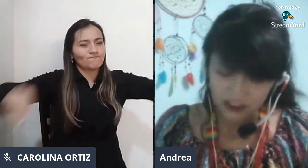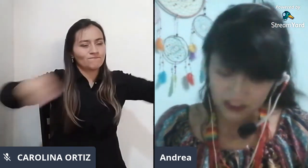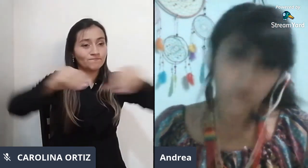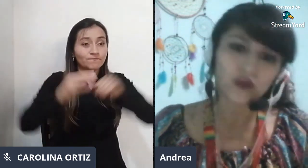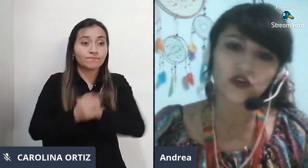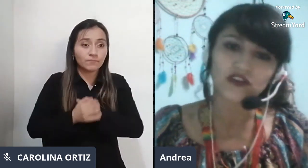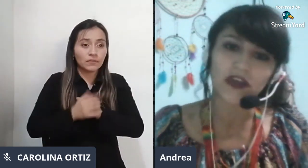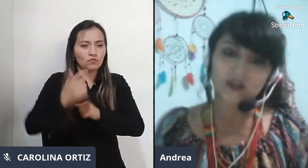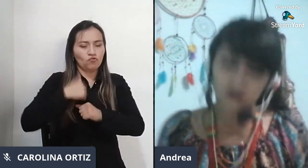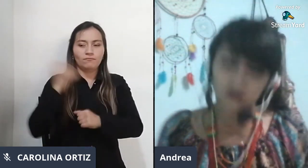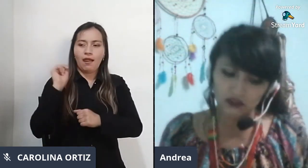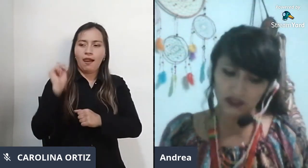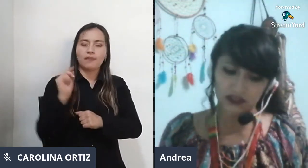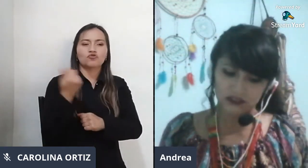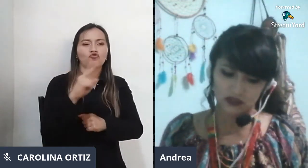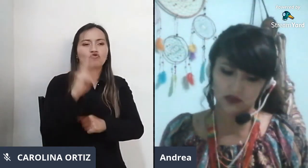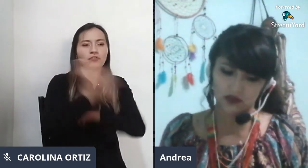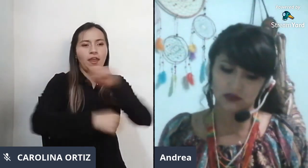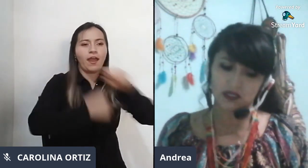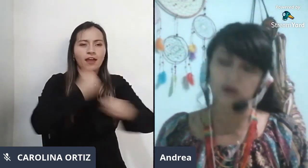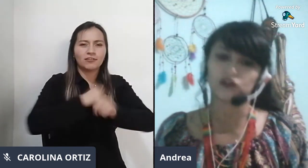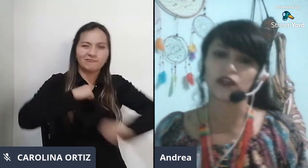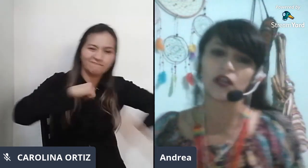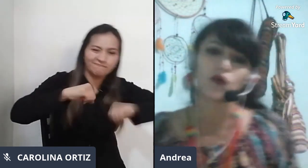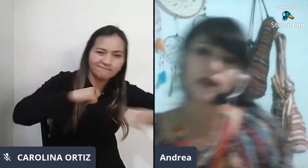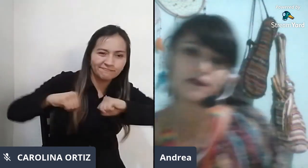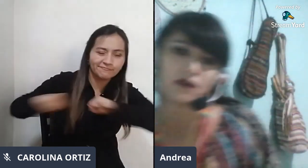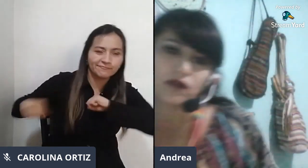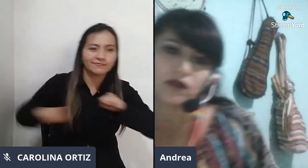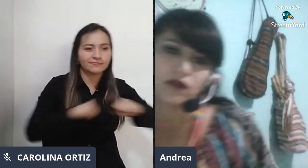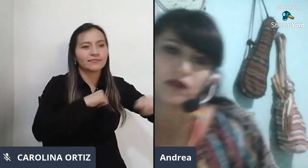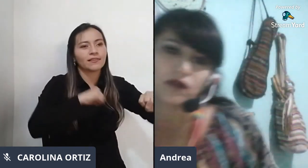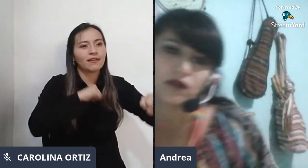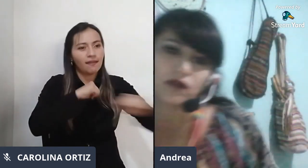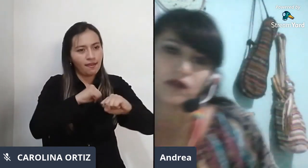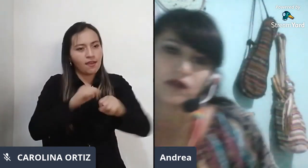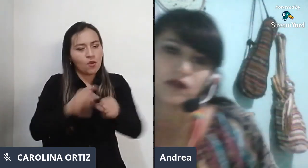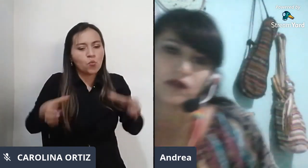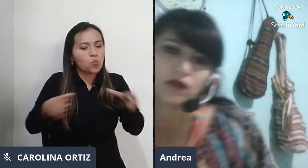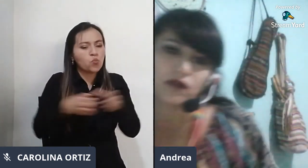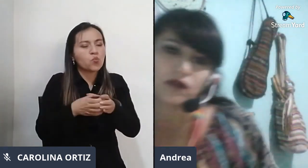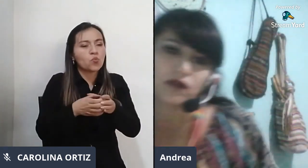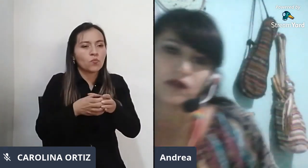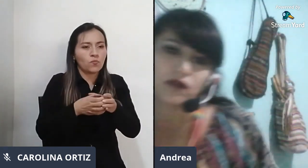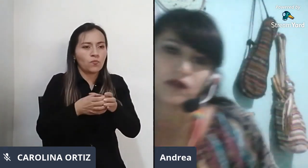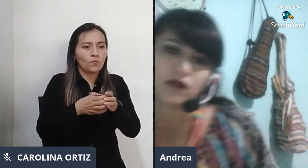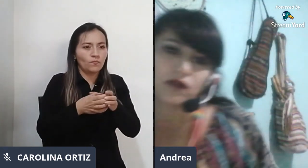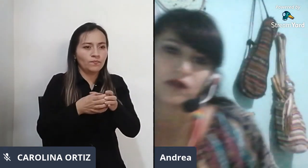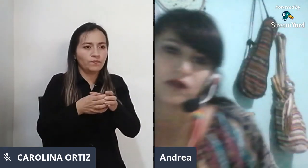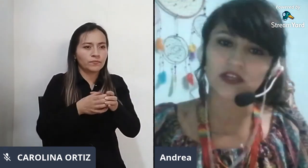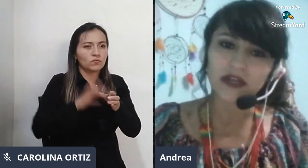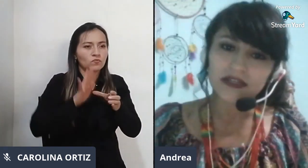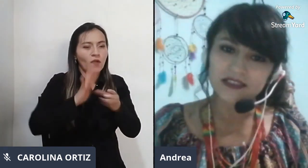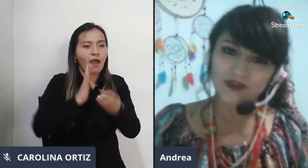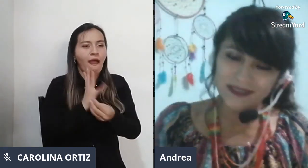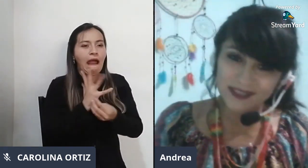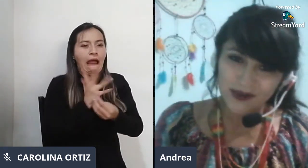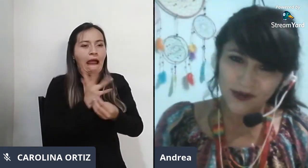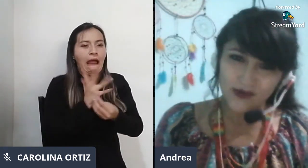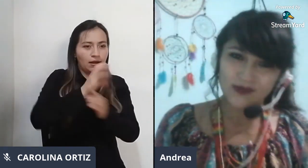años de ejercicio, digamos, en el colectivo en el cual ahorita estamos desarrollando un ejercicio